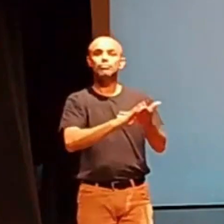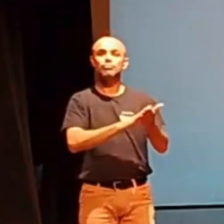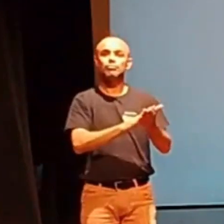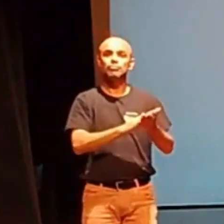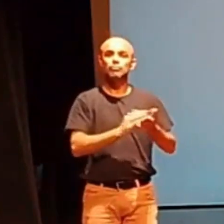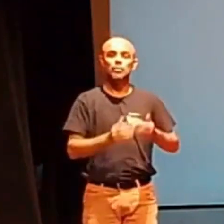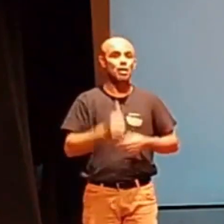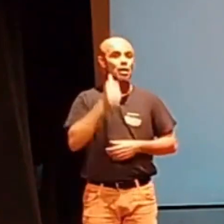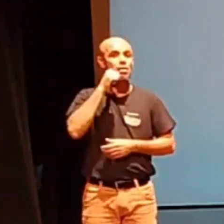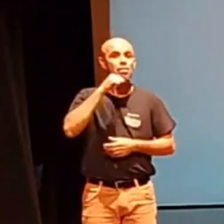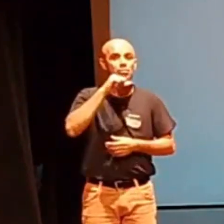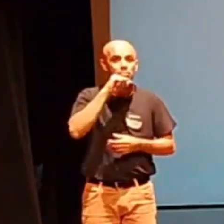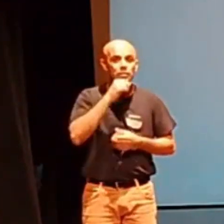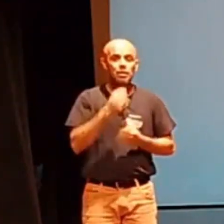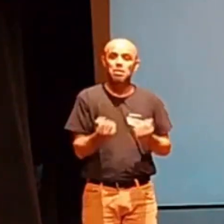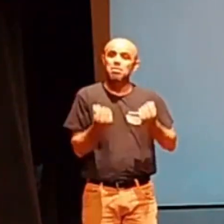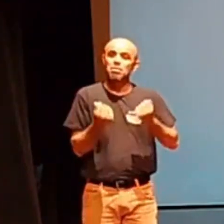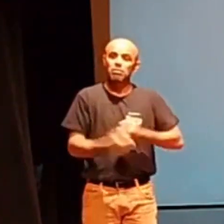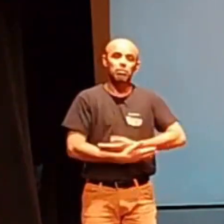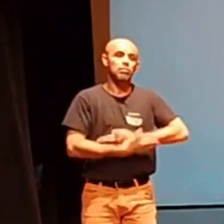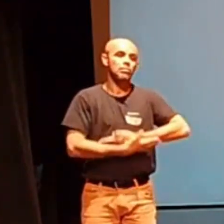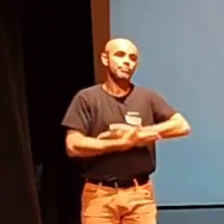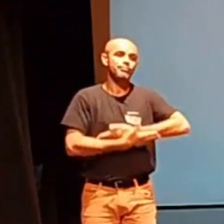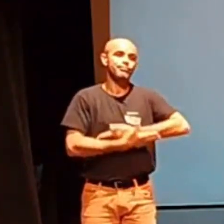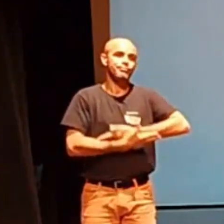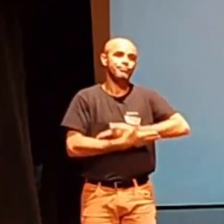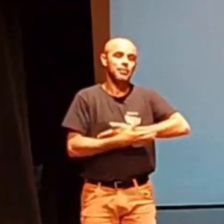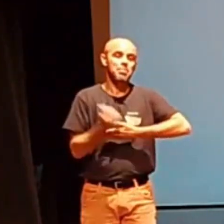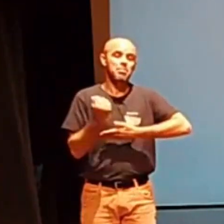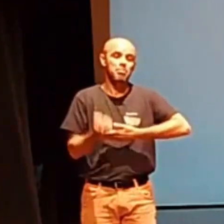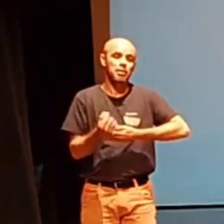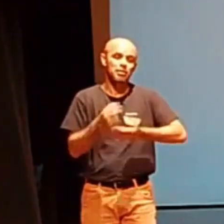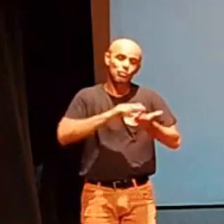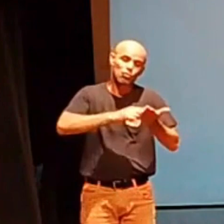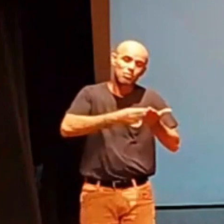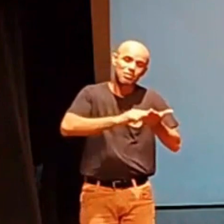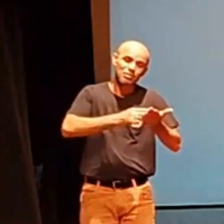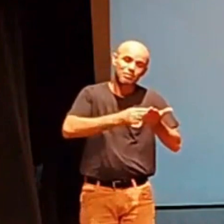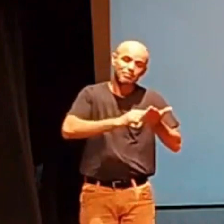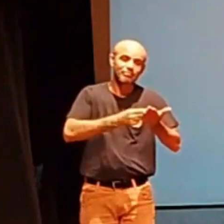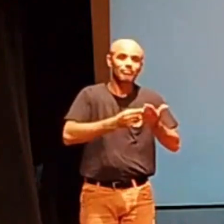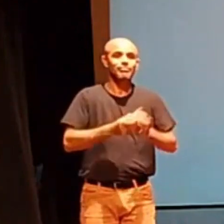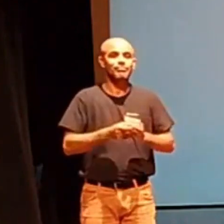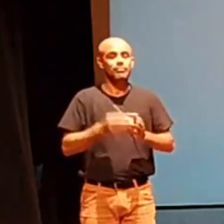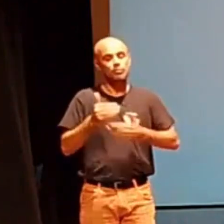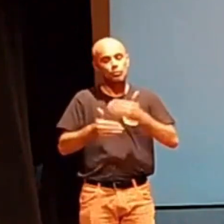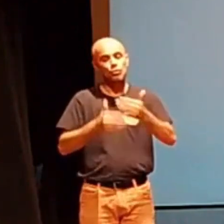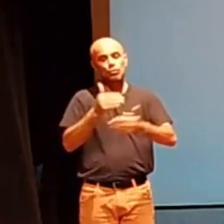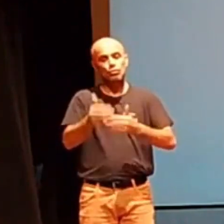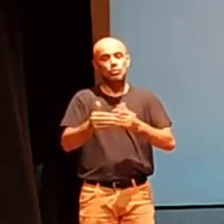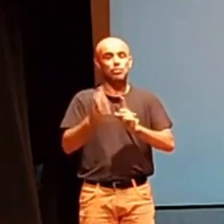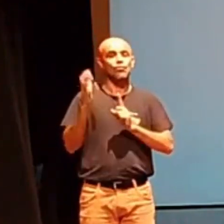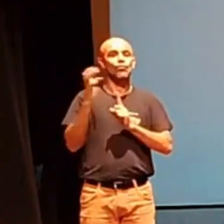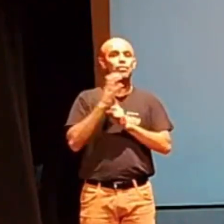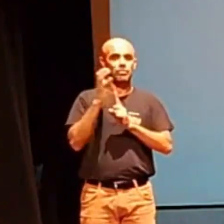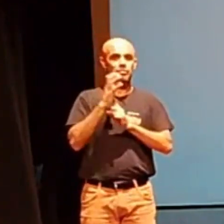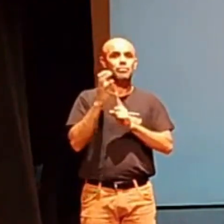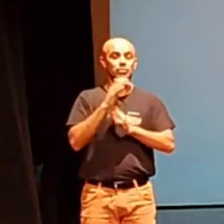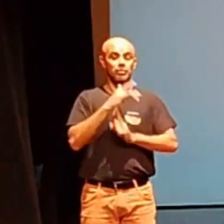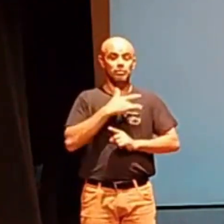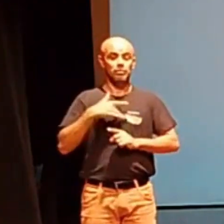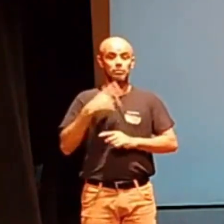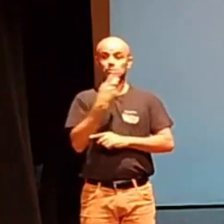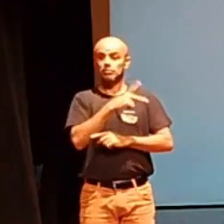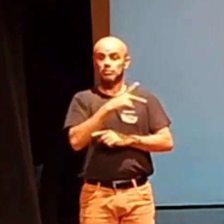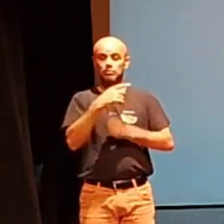continua sobrecarregada com esse bebê no colo, dormindo mal. Então, tudo isso influencia na saúde